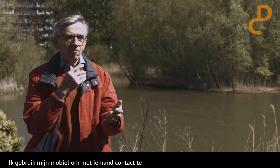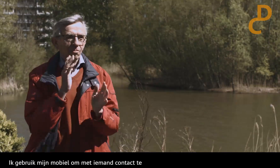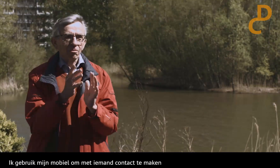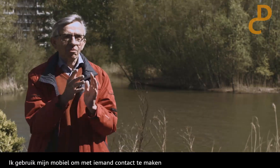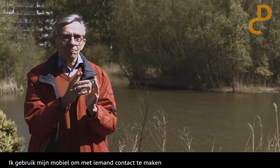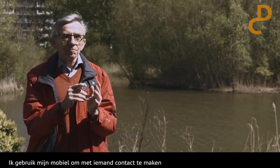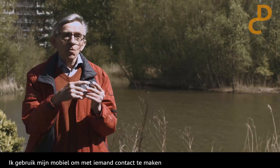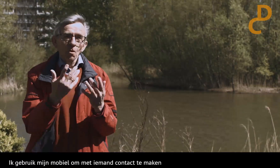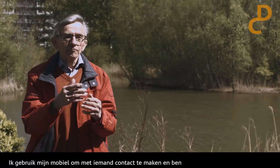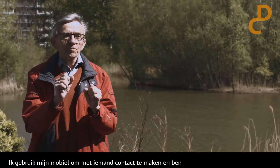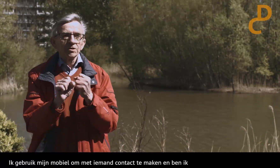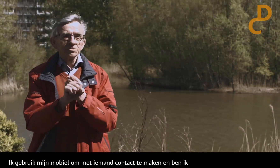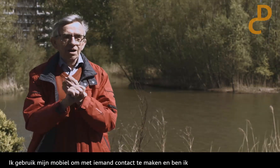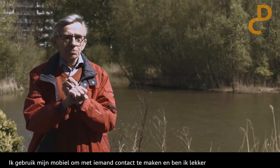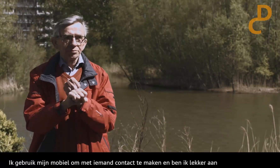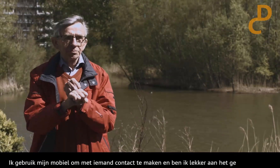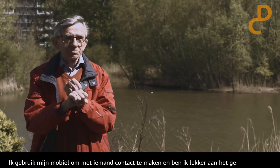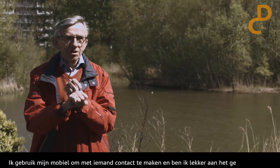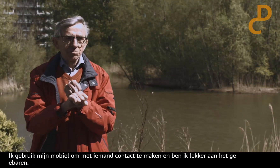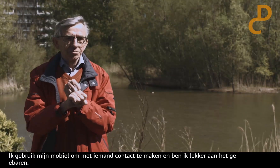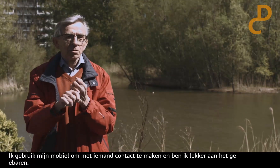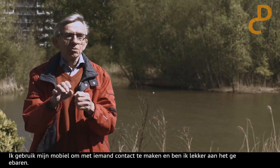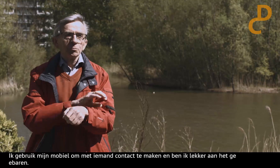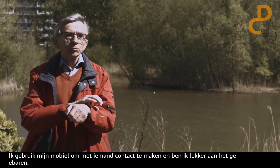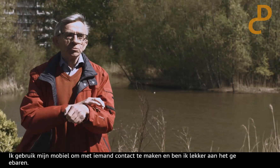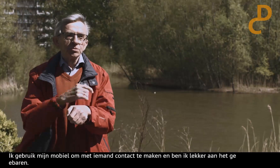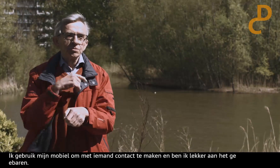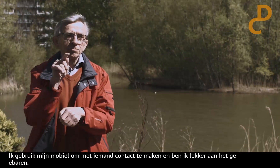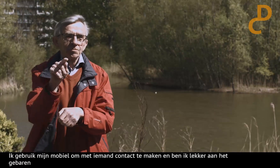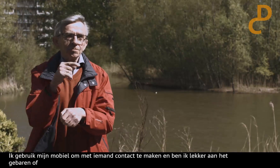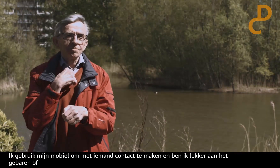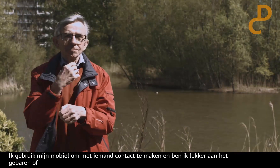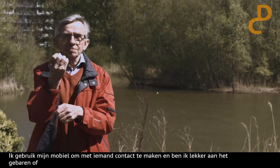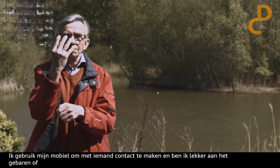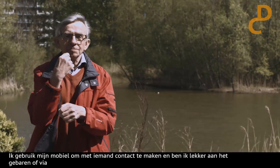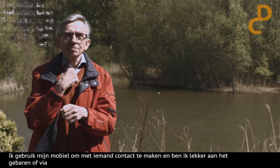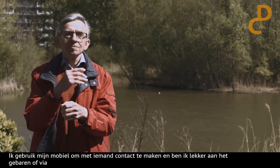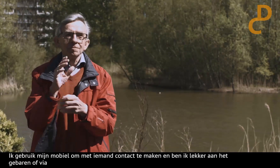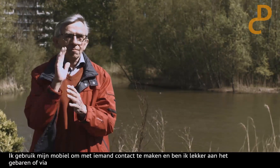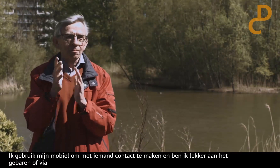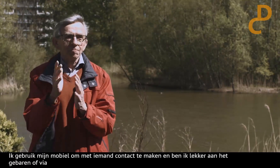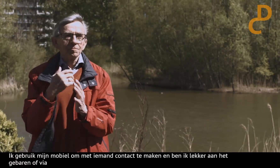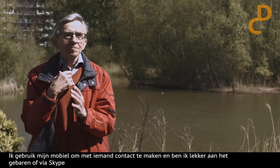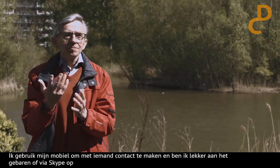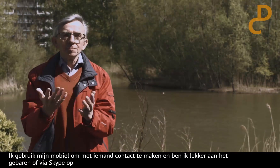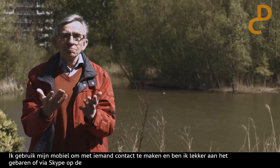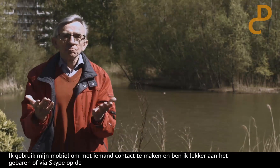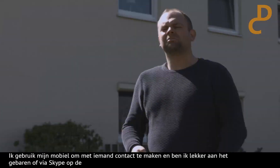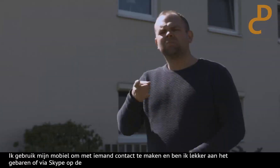hem ergens neer en dan kan ik lekker gebaren. Of via Skype. Op de computer doe ik dat dan. Dan kan ik daar ook mee